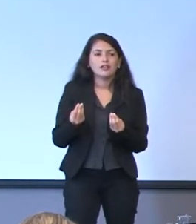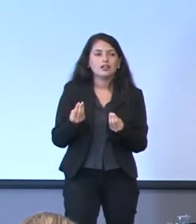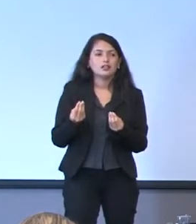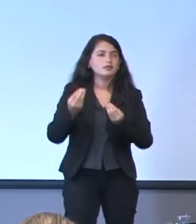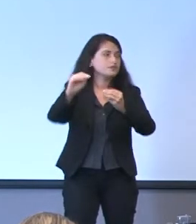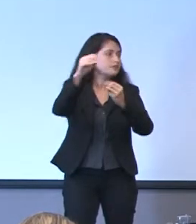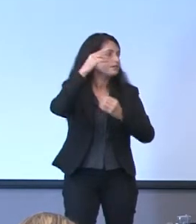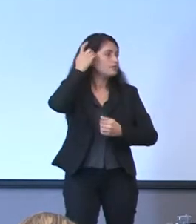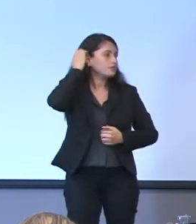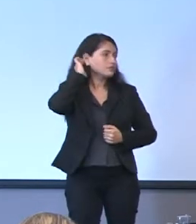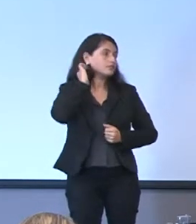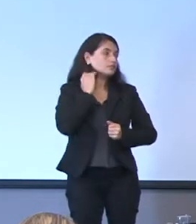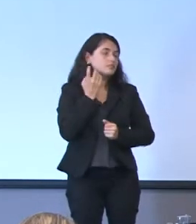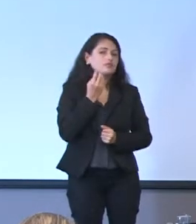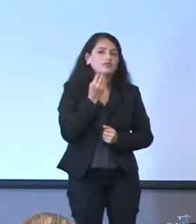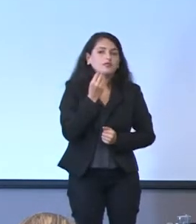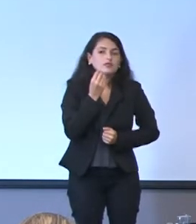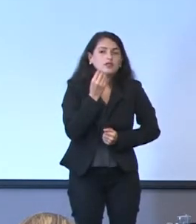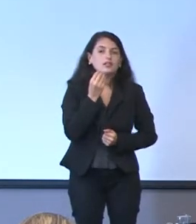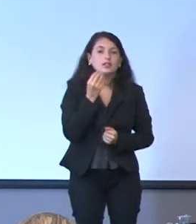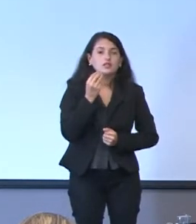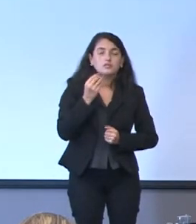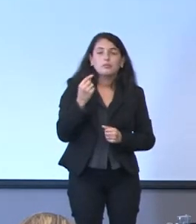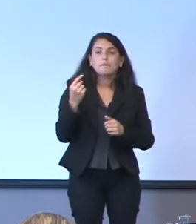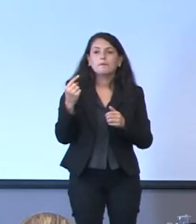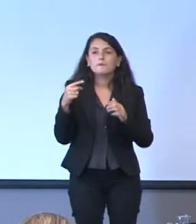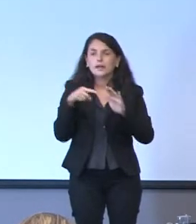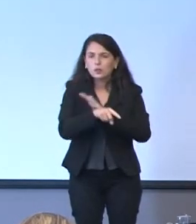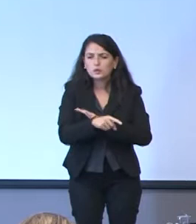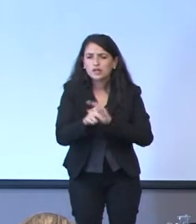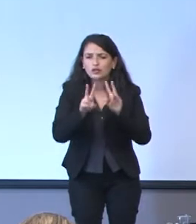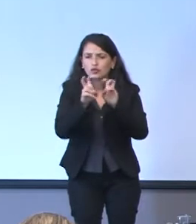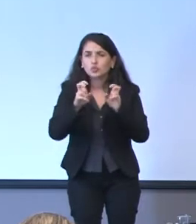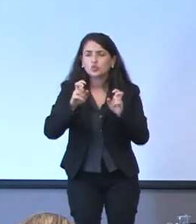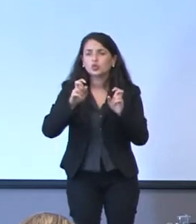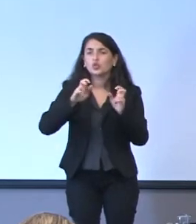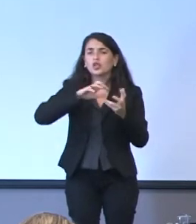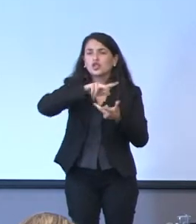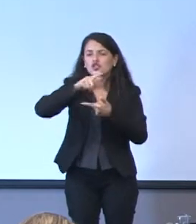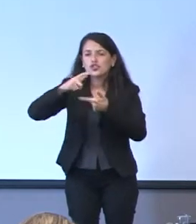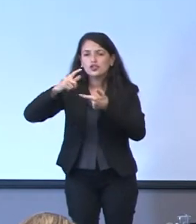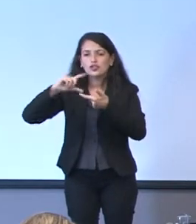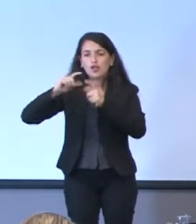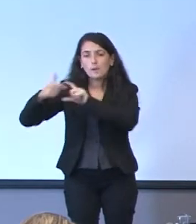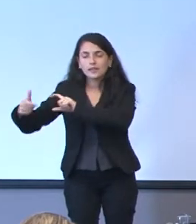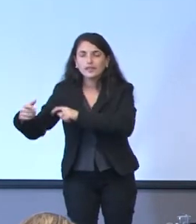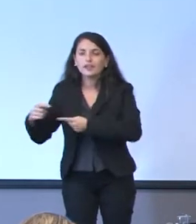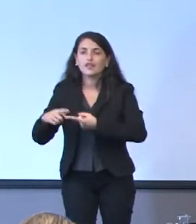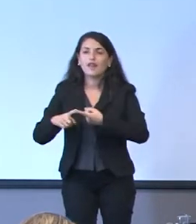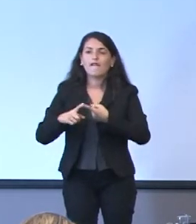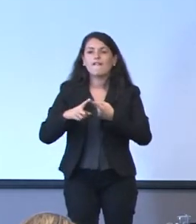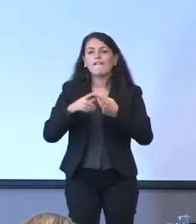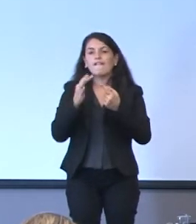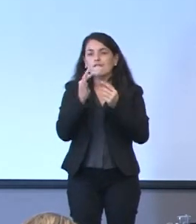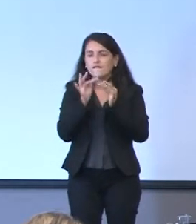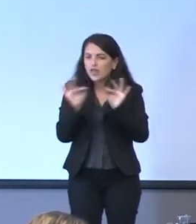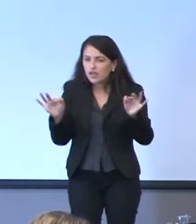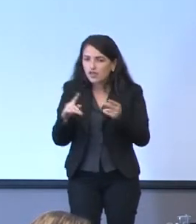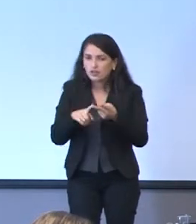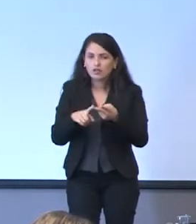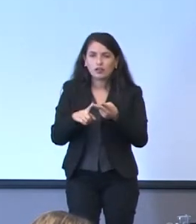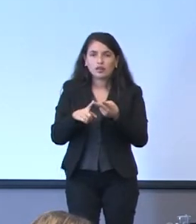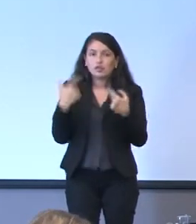exercícios, testes ou, enfim, perguntas de geometria, de física, você tem que desenhar, né, para montar o